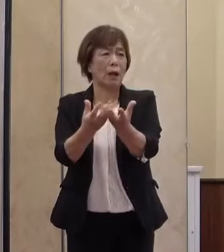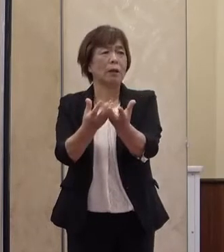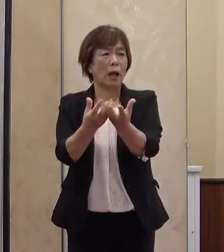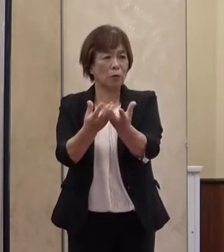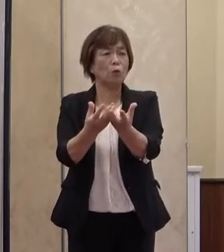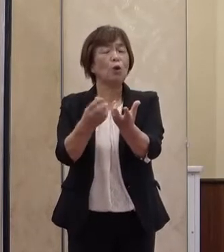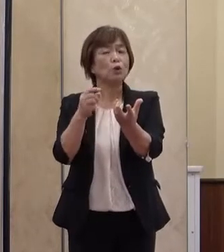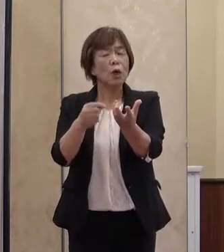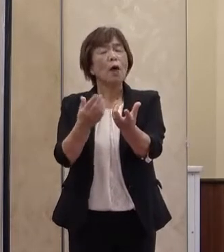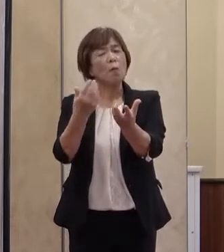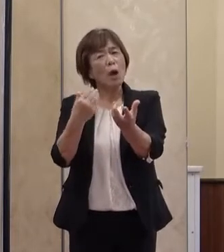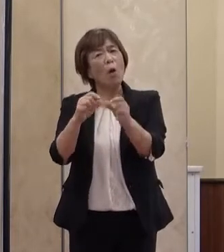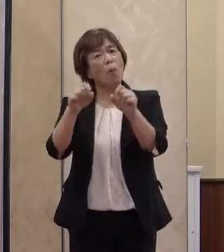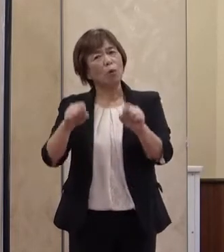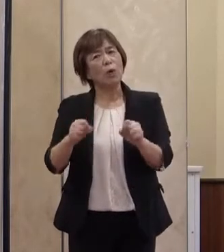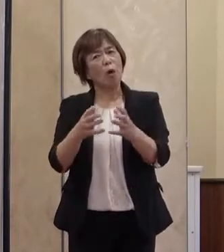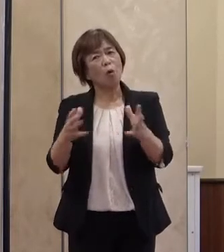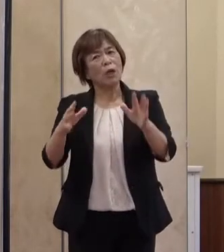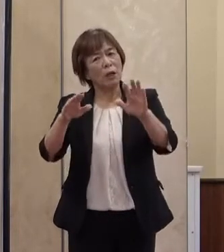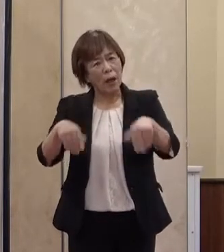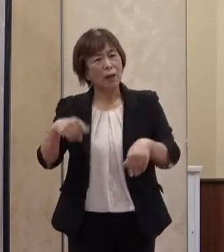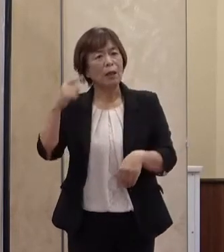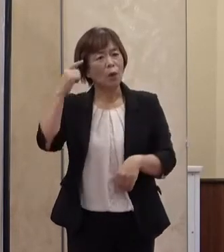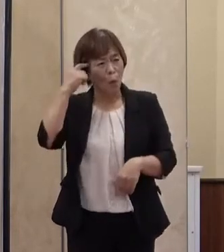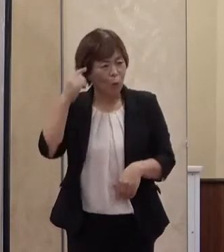きな問題だったろうというふうには思います。